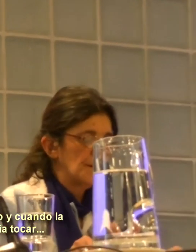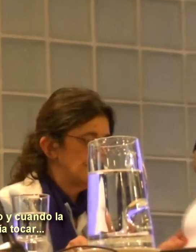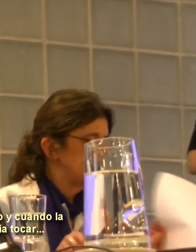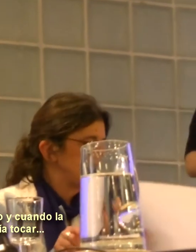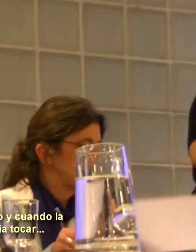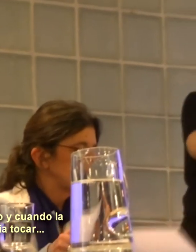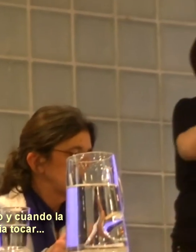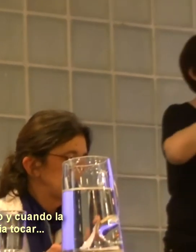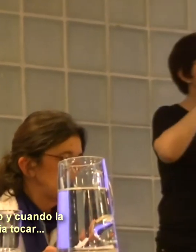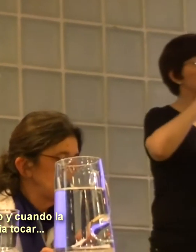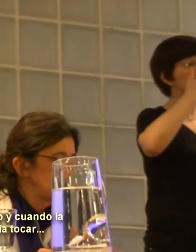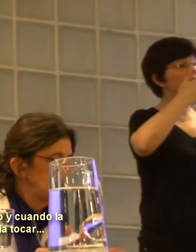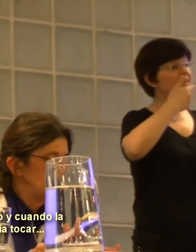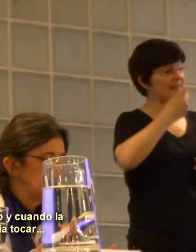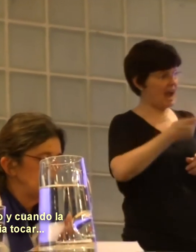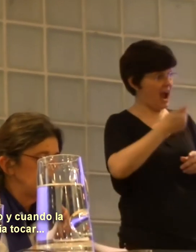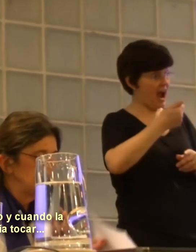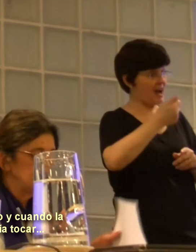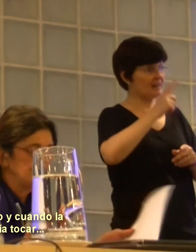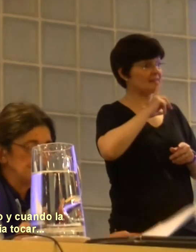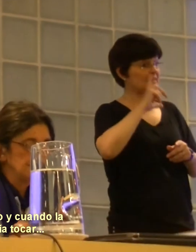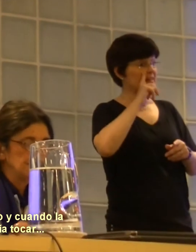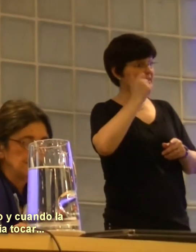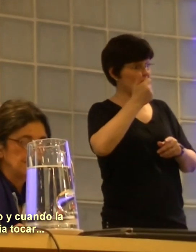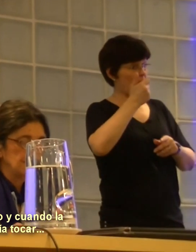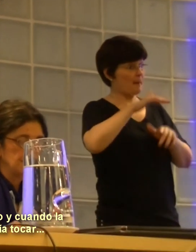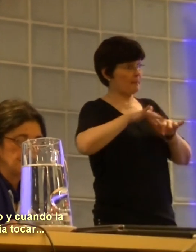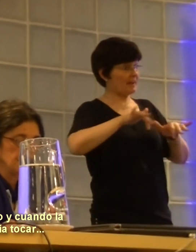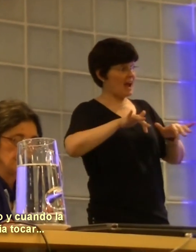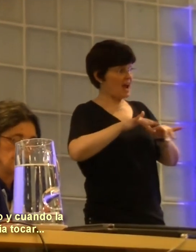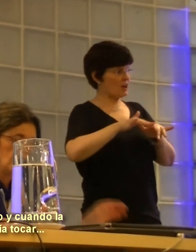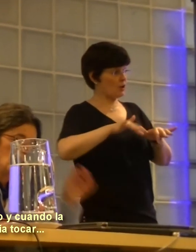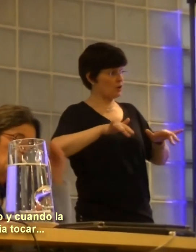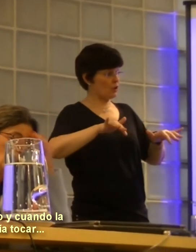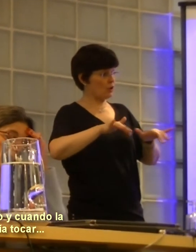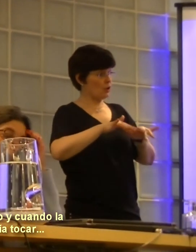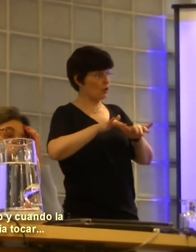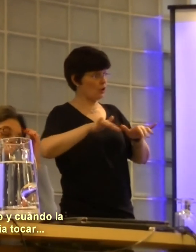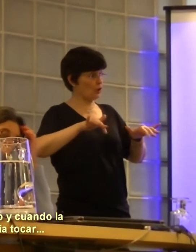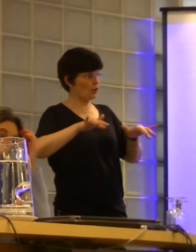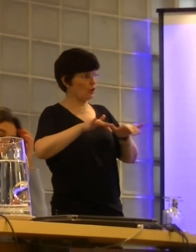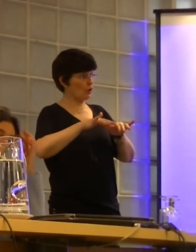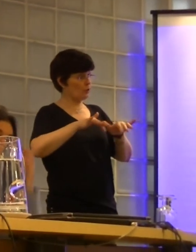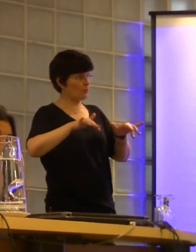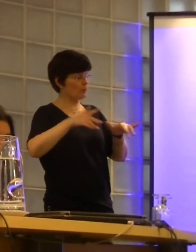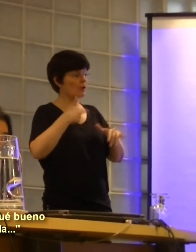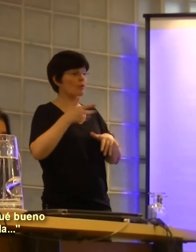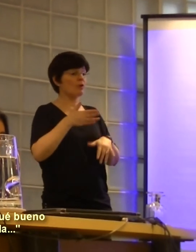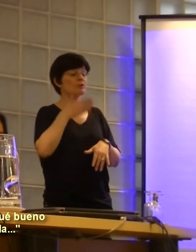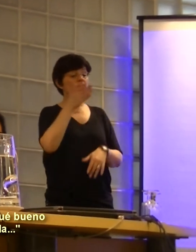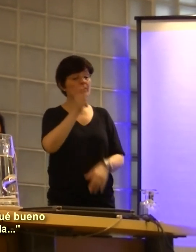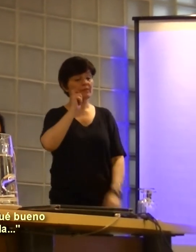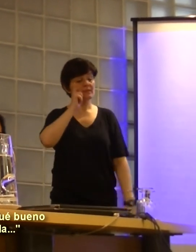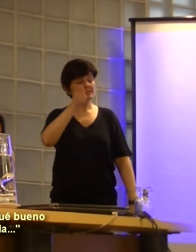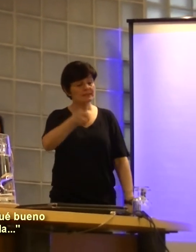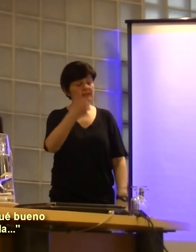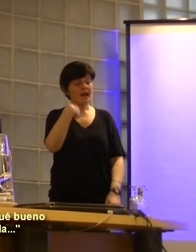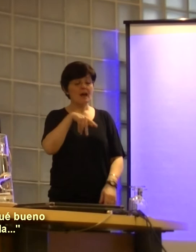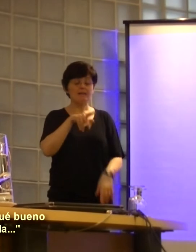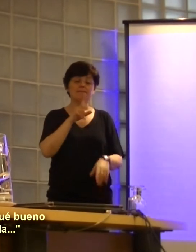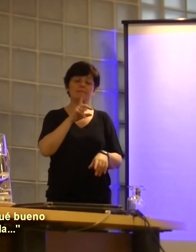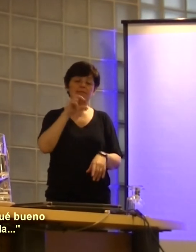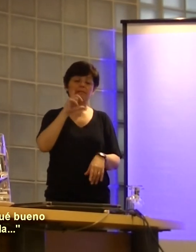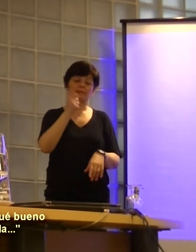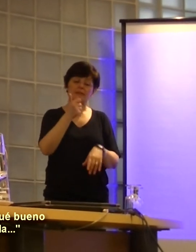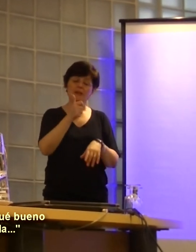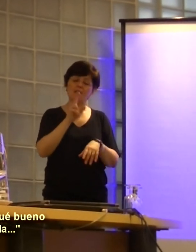mi tía tenía un piano y cuando la íbamos a visitar, yo la veía tocar, la admiraba y decía qué